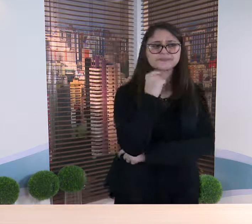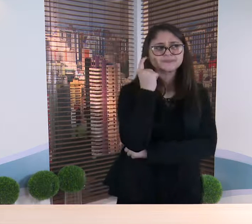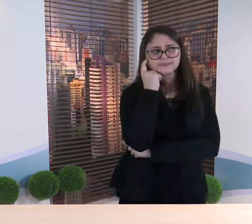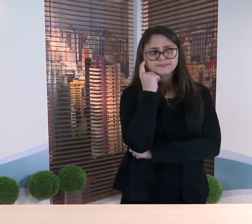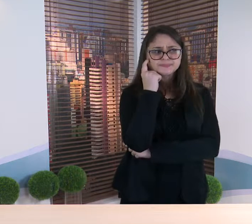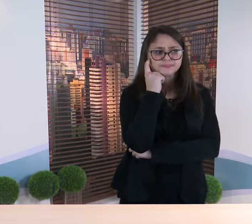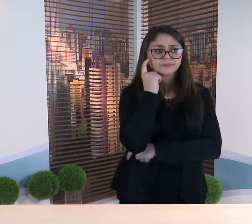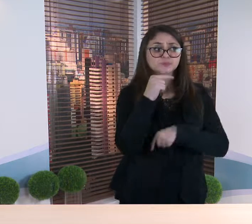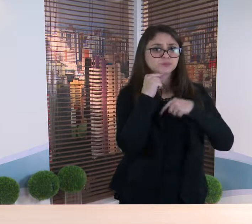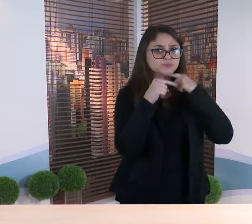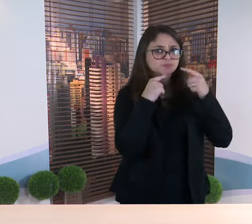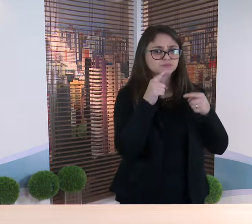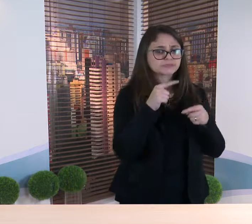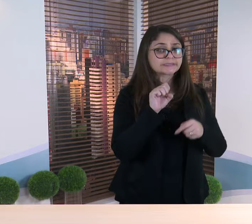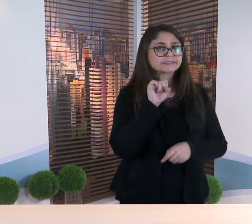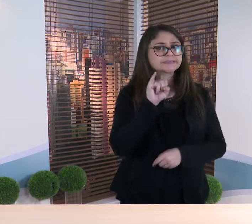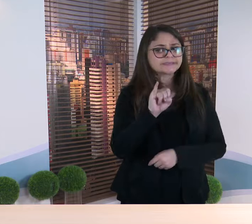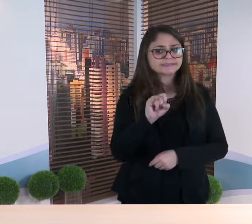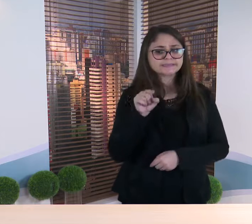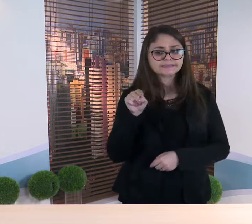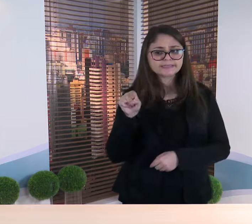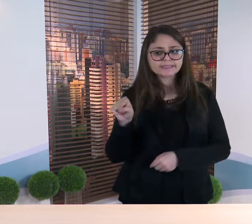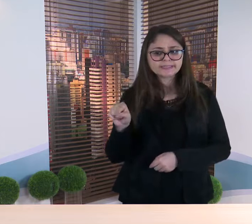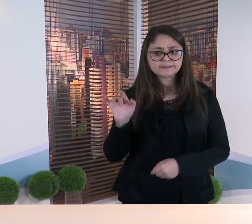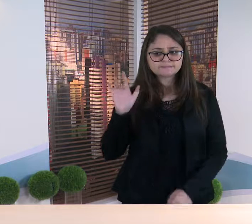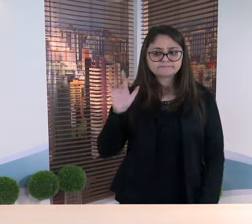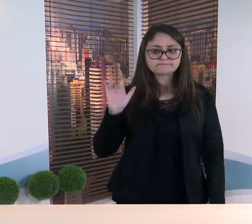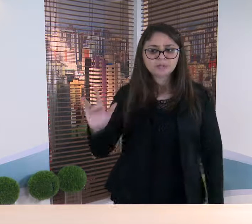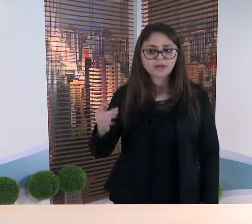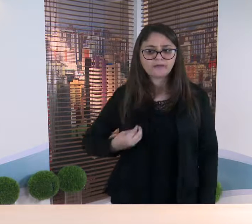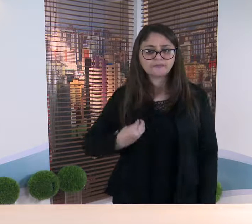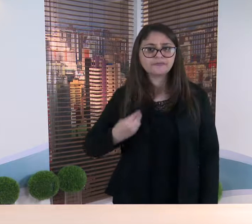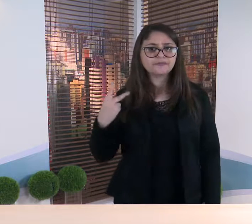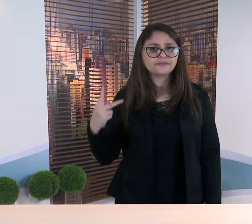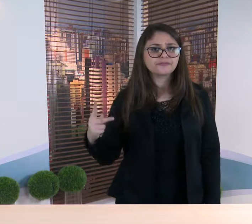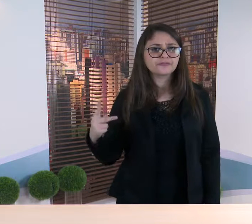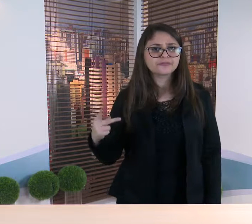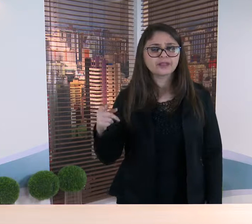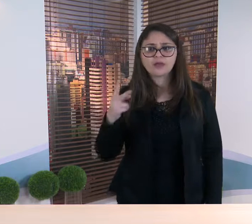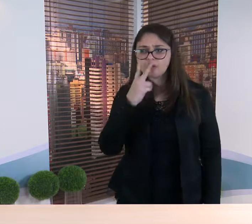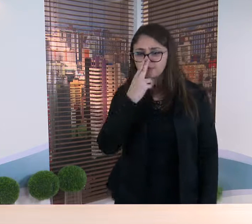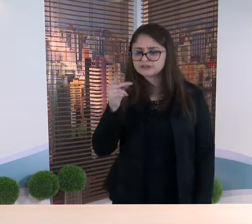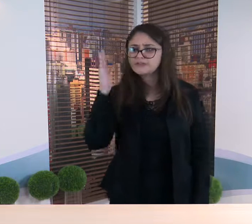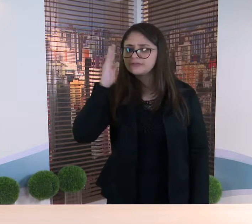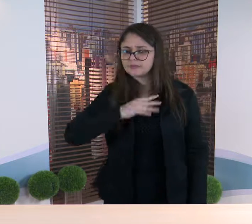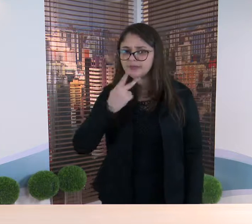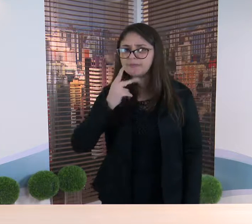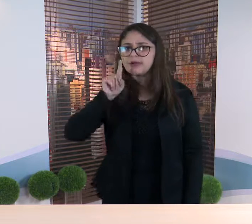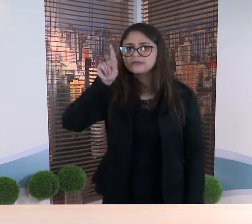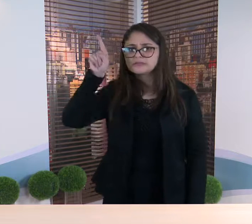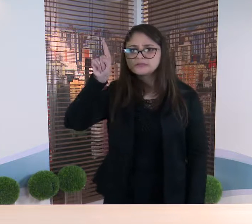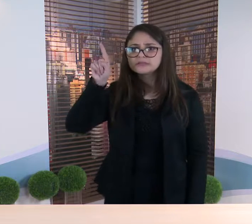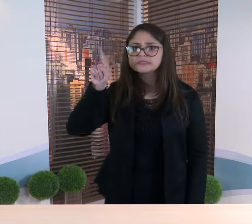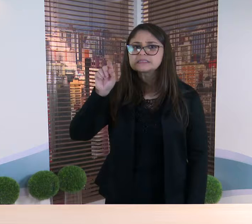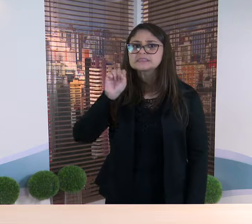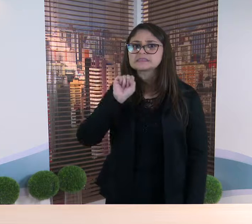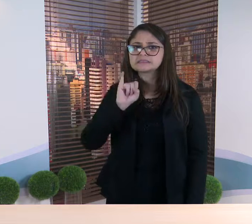dúvida. E se a vida do homem for tocada, ele blasfema, pele